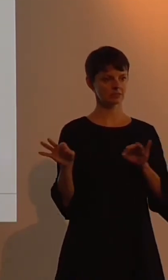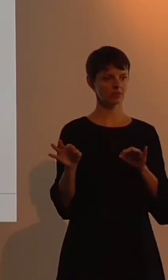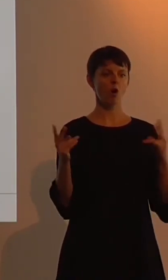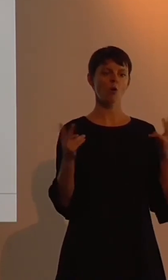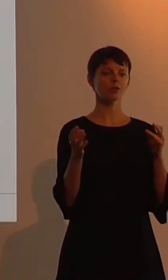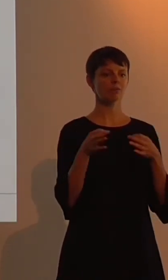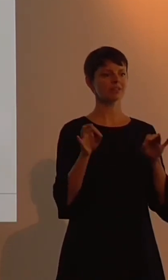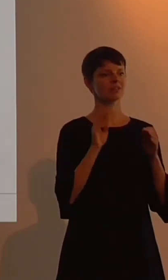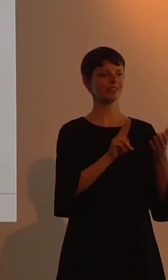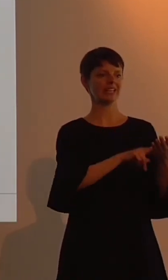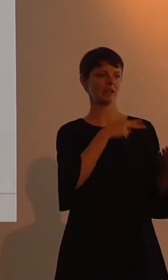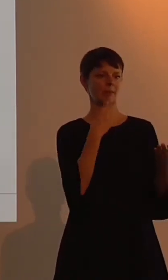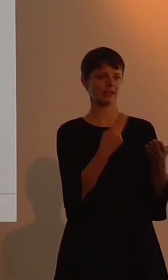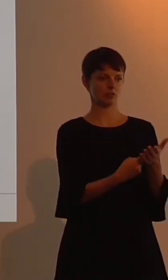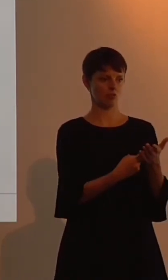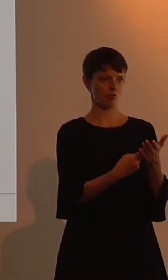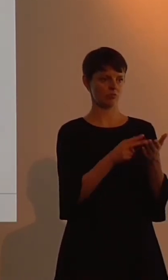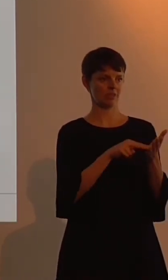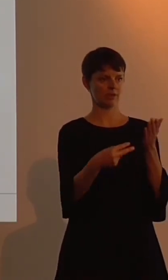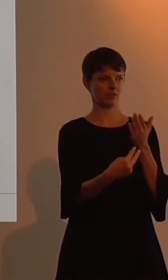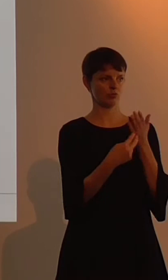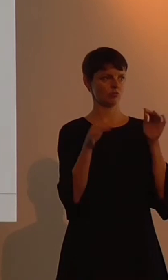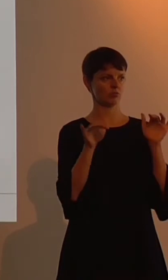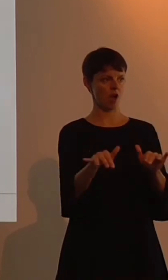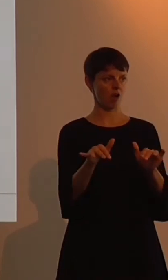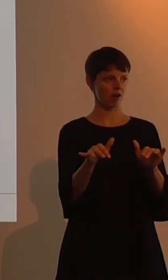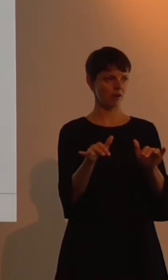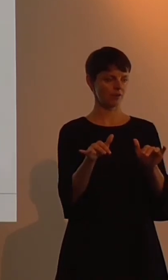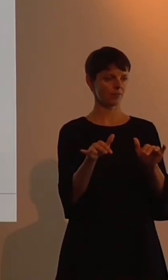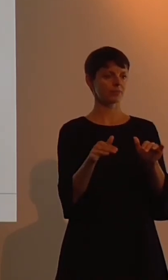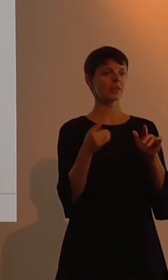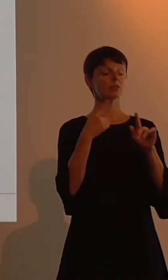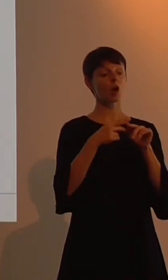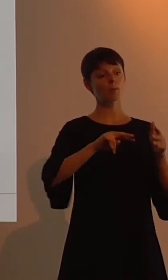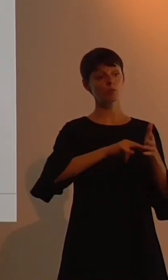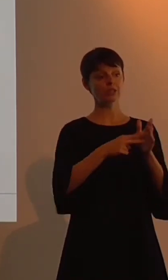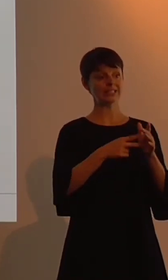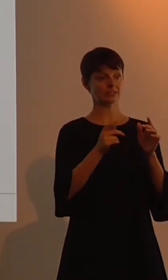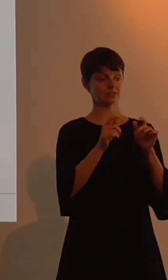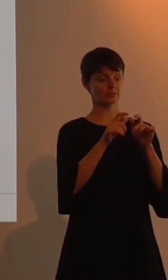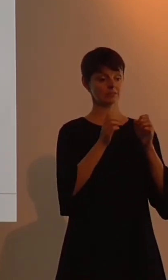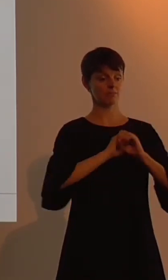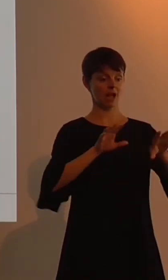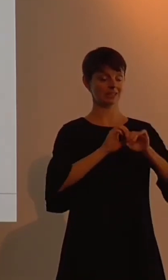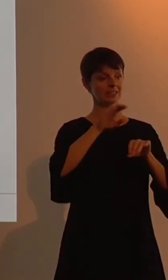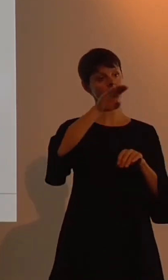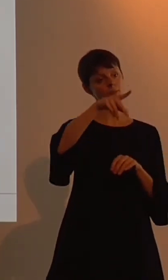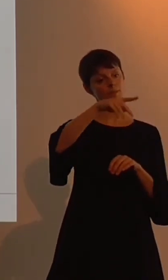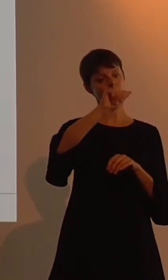schon während der ganzen Redesign-Phase, also in der Planungsphase, haben wir so einen Test tatsächlich mit